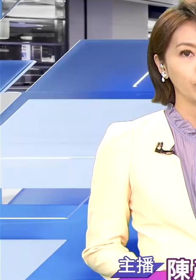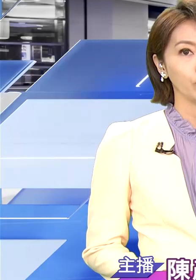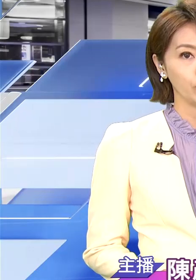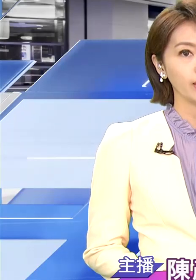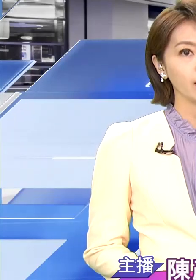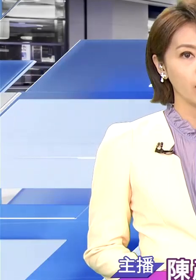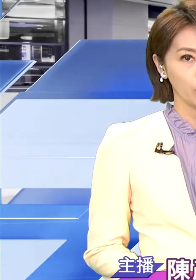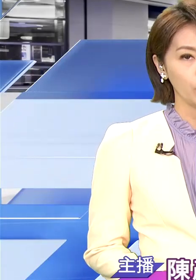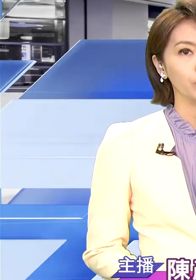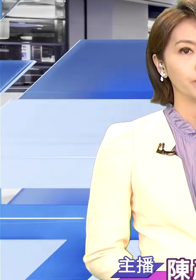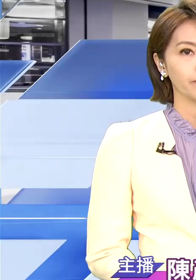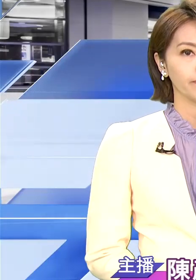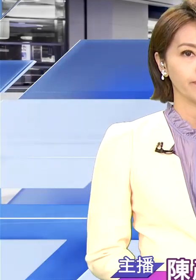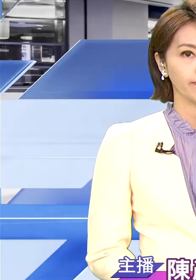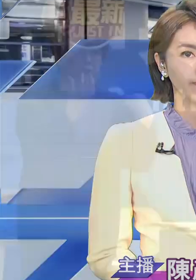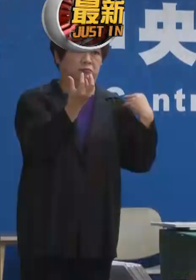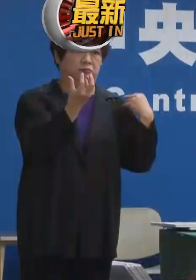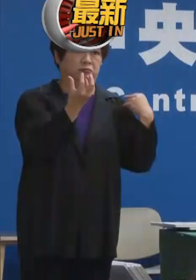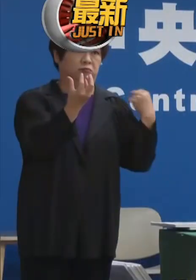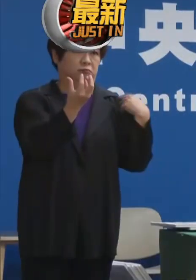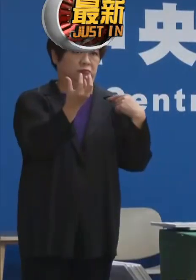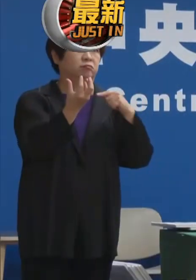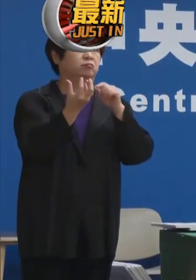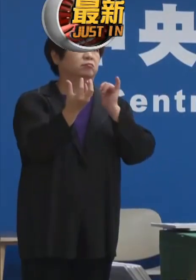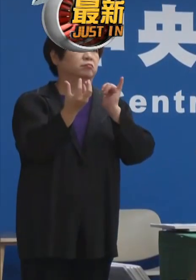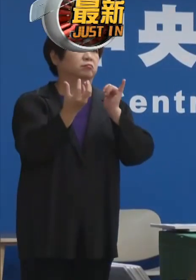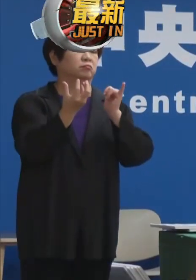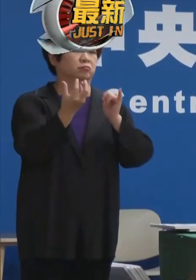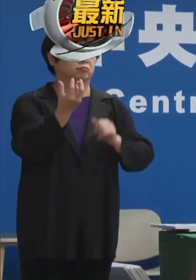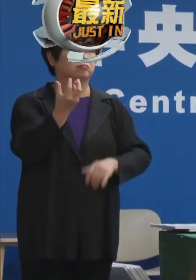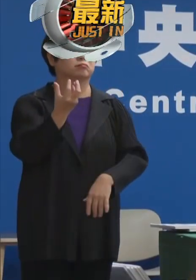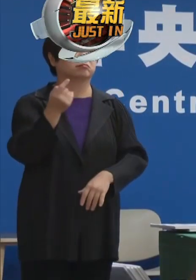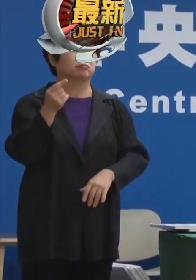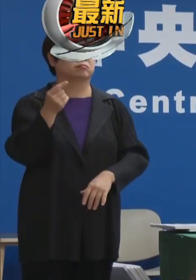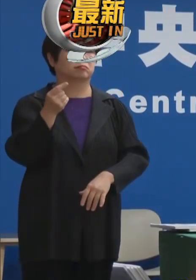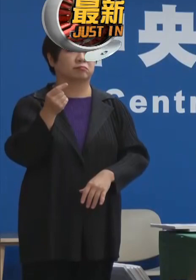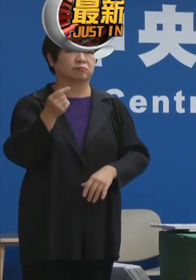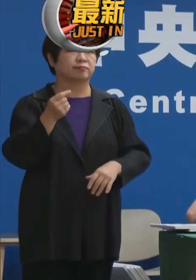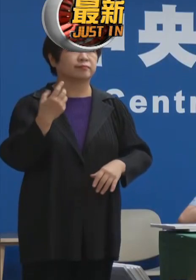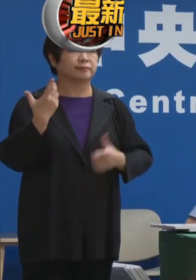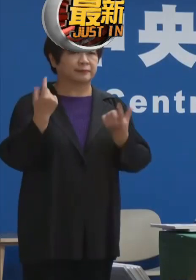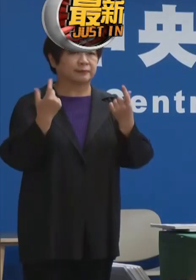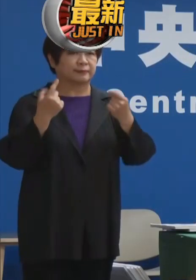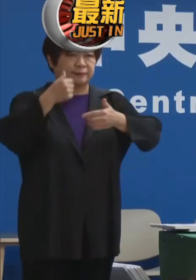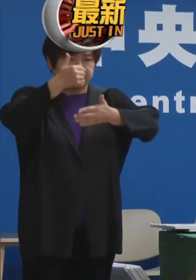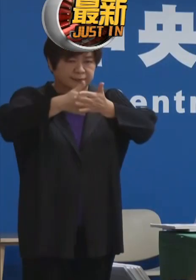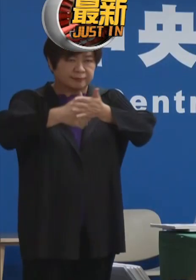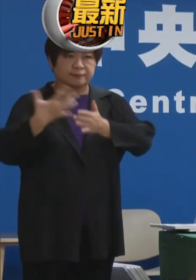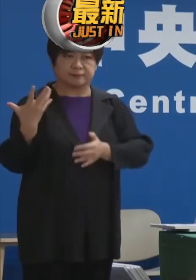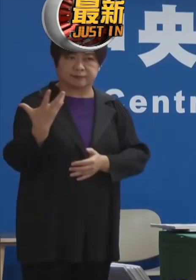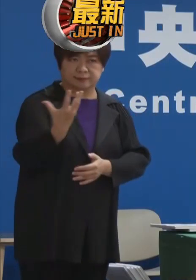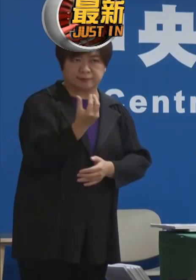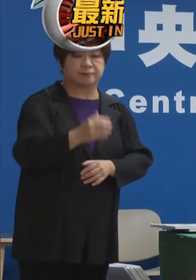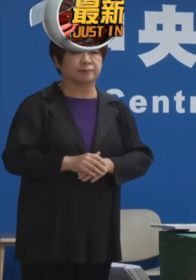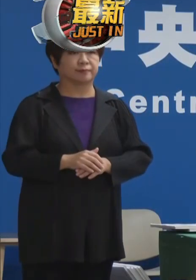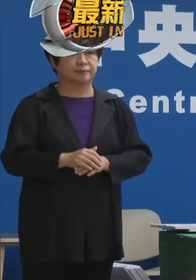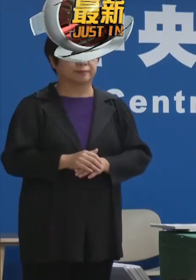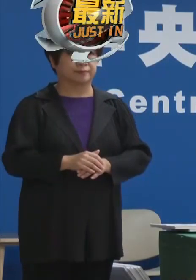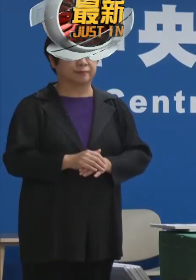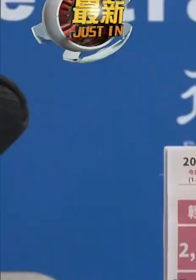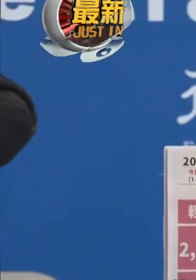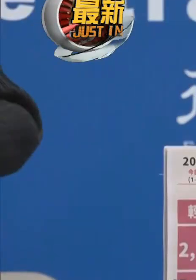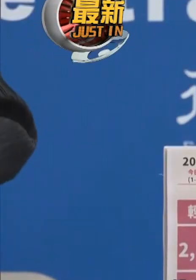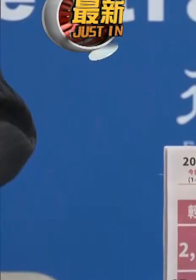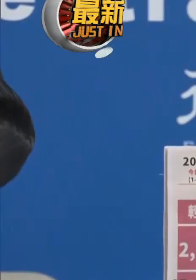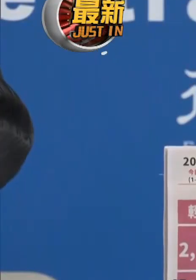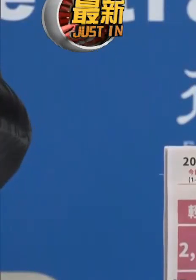会采取居家照护。 就是庄副他早上有一些感冒的症状啊，所以就自己，因为他